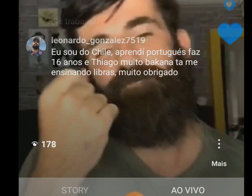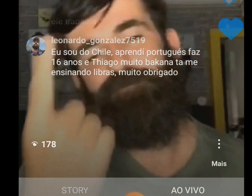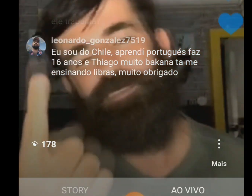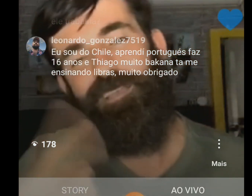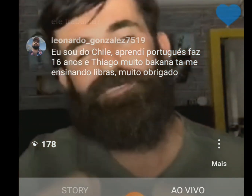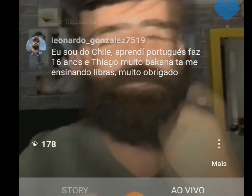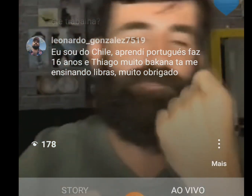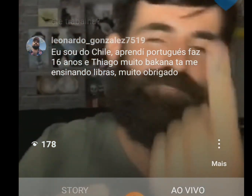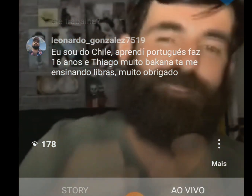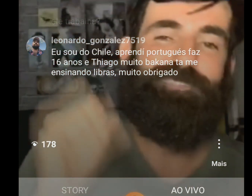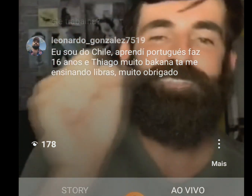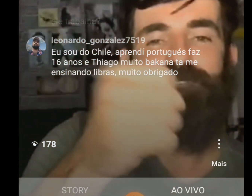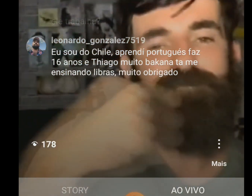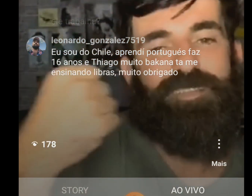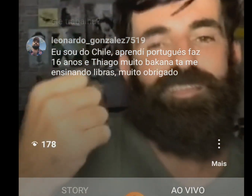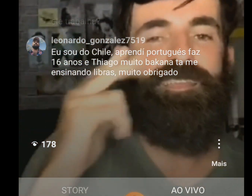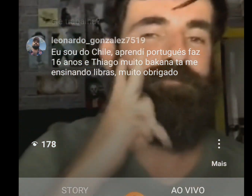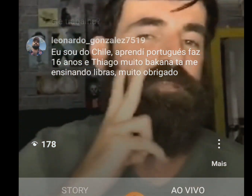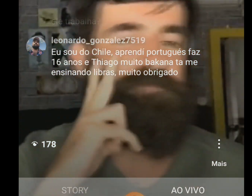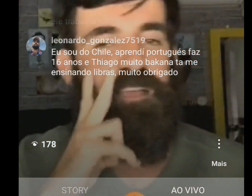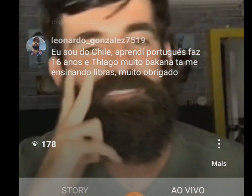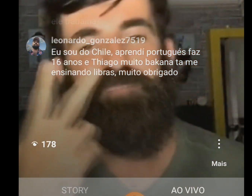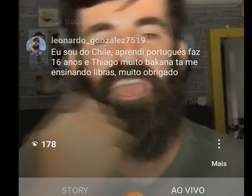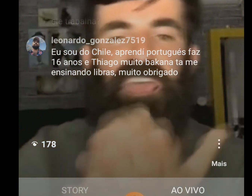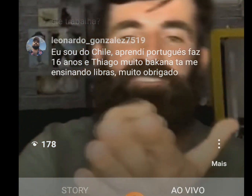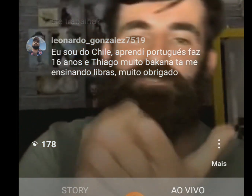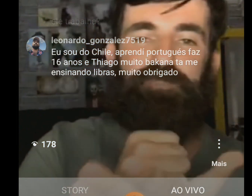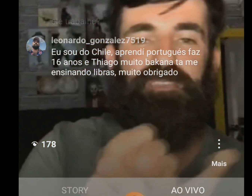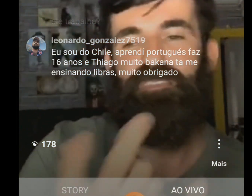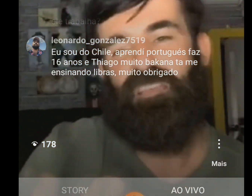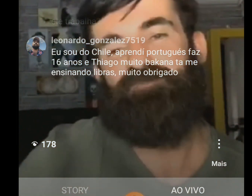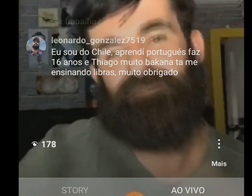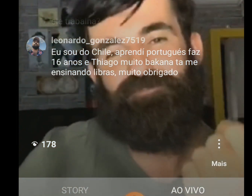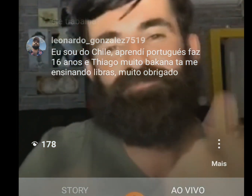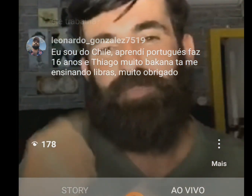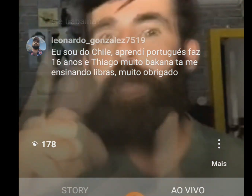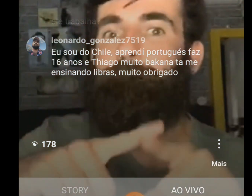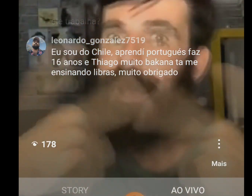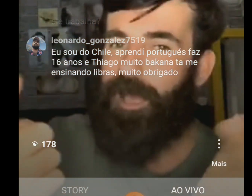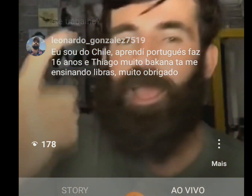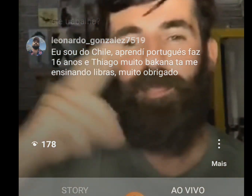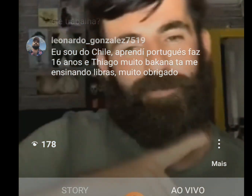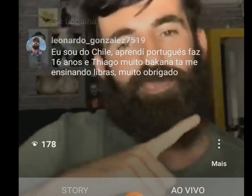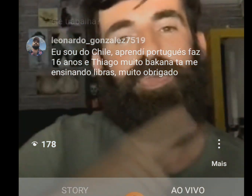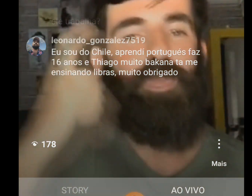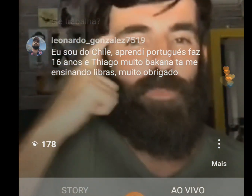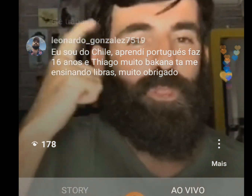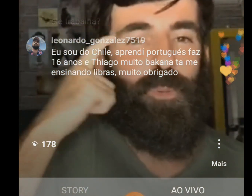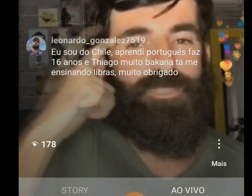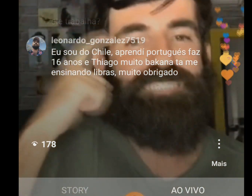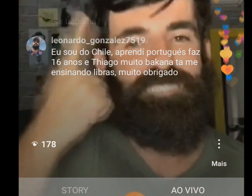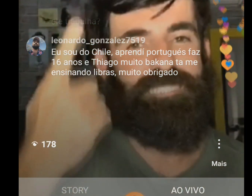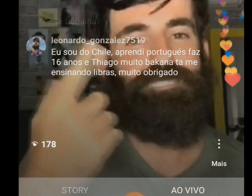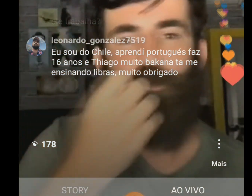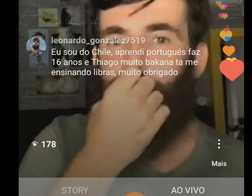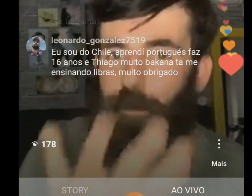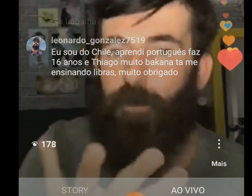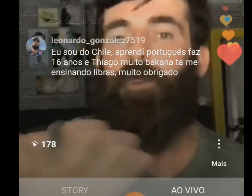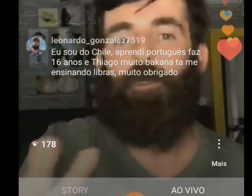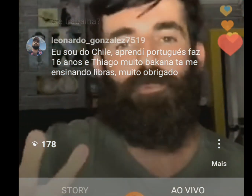vejo de vez em quando cerveja, vinho. Basicamente é isso, socialmente. Mas eu tenho consciência, sabe? Eu não fico